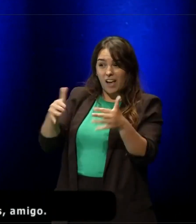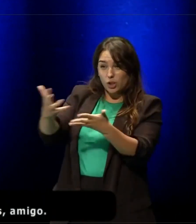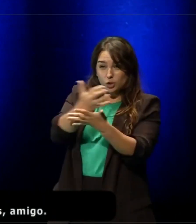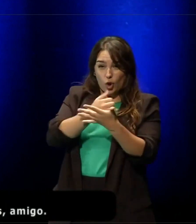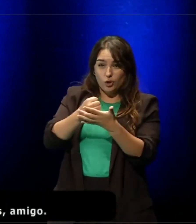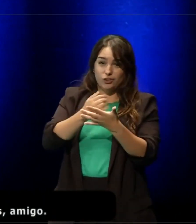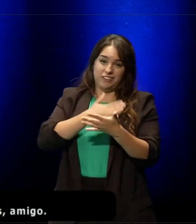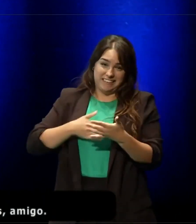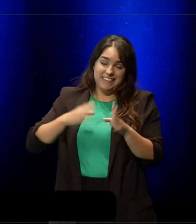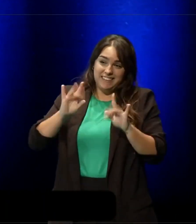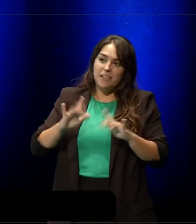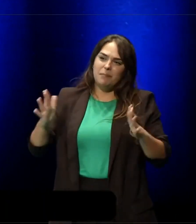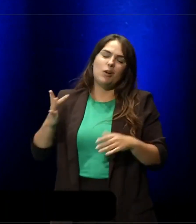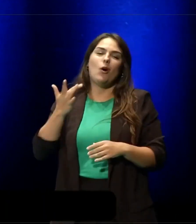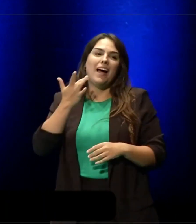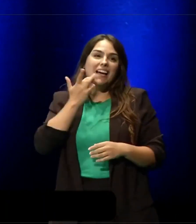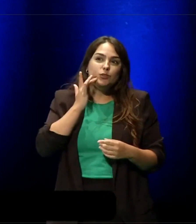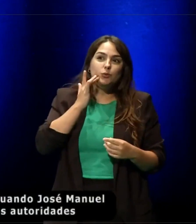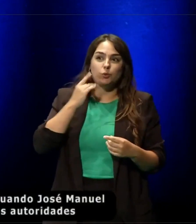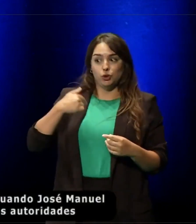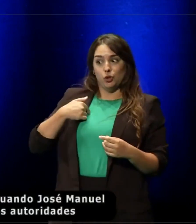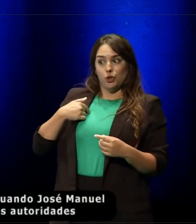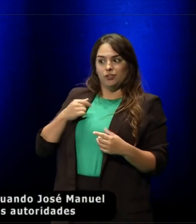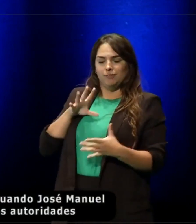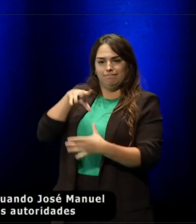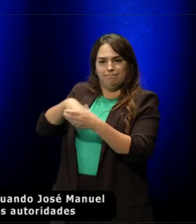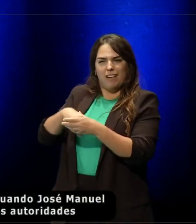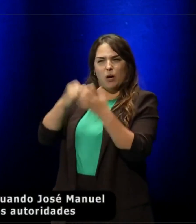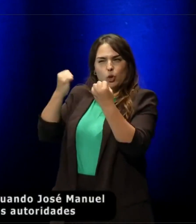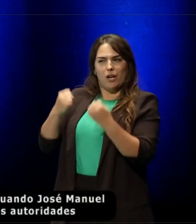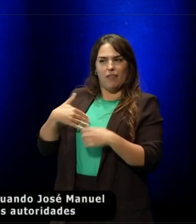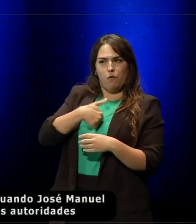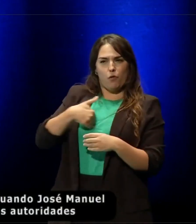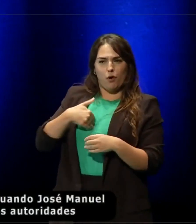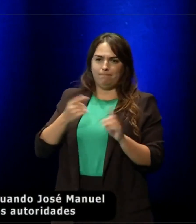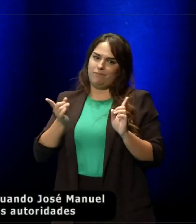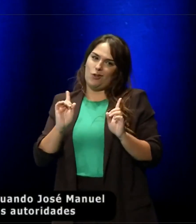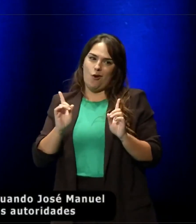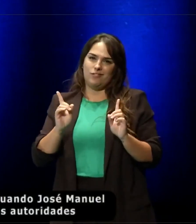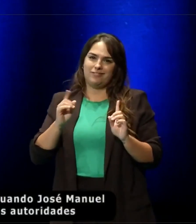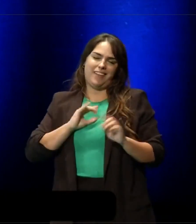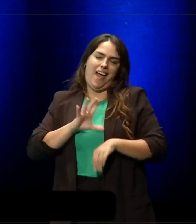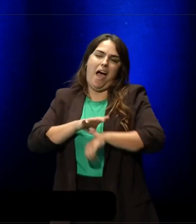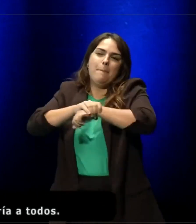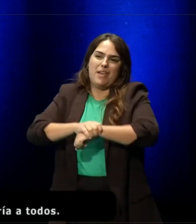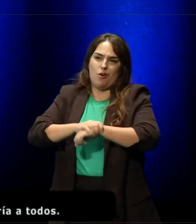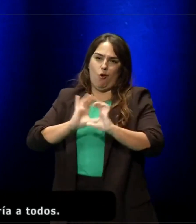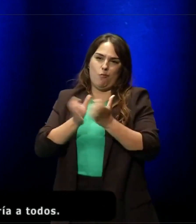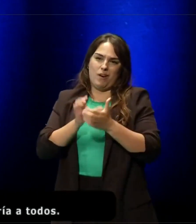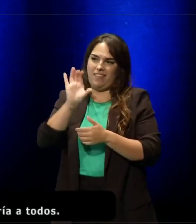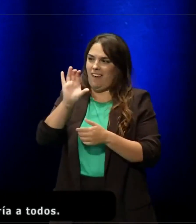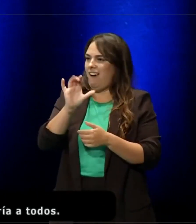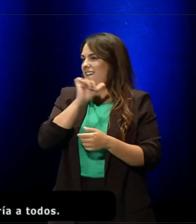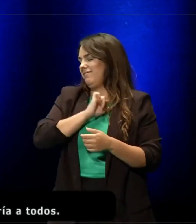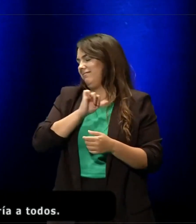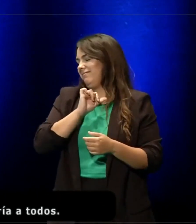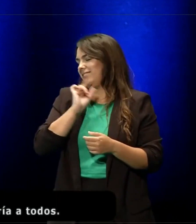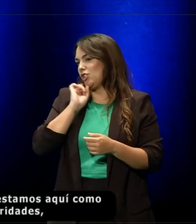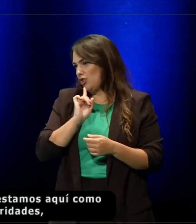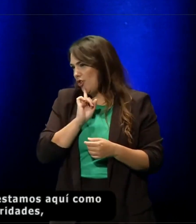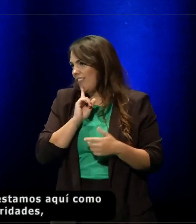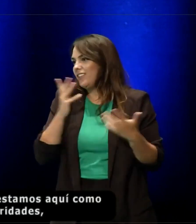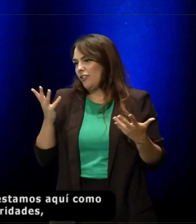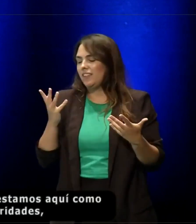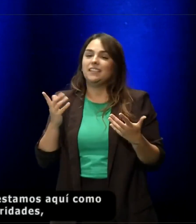que Jesús y yo no estamos aquí como autoridades, sino que estamos como amigos de la comunidad sorda. Y querido Roberto,